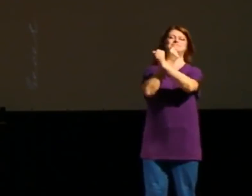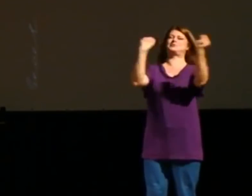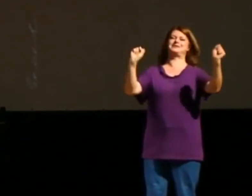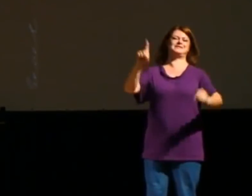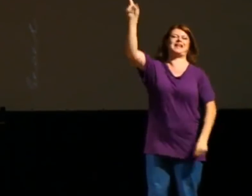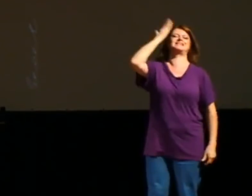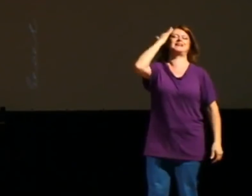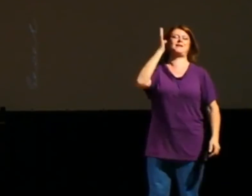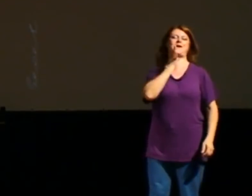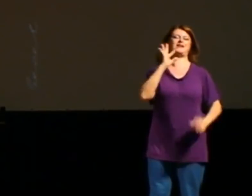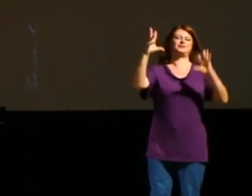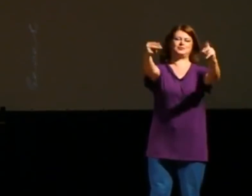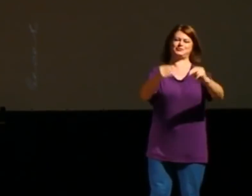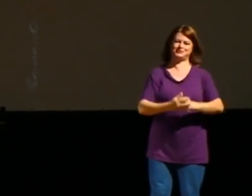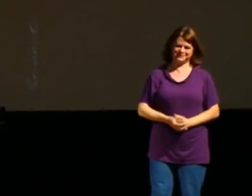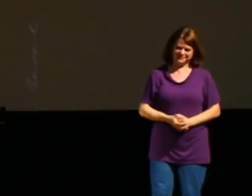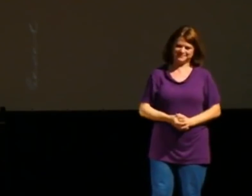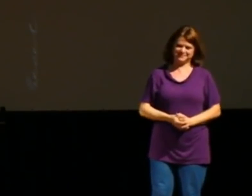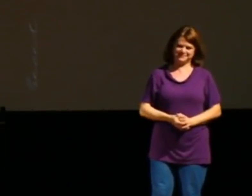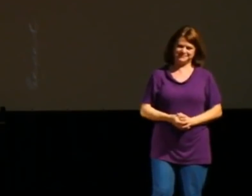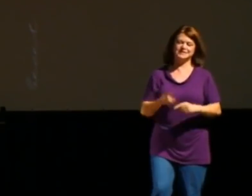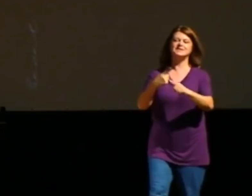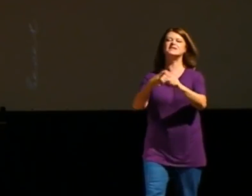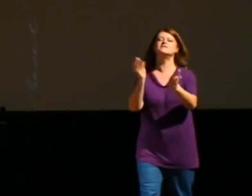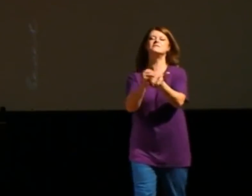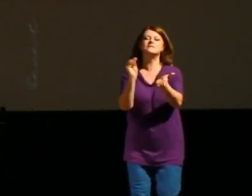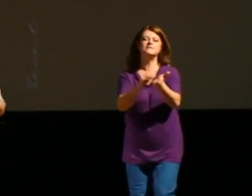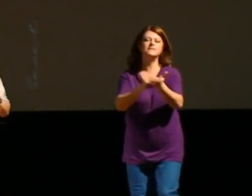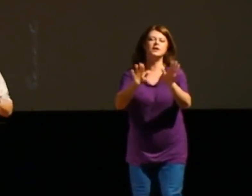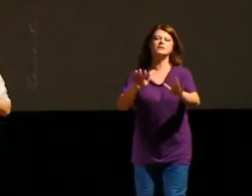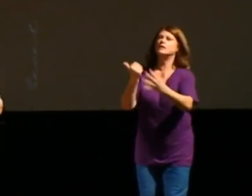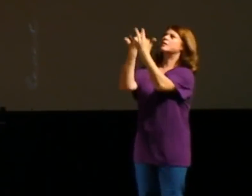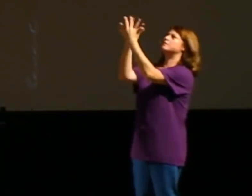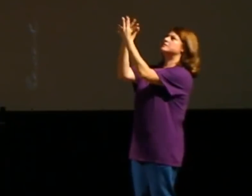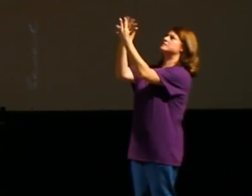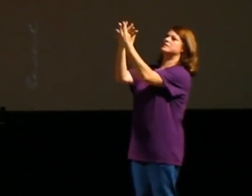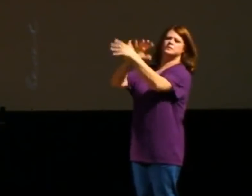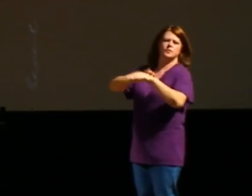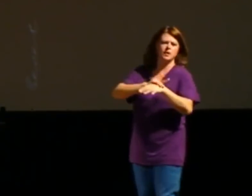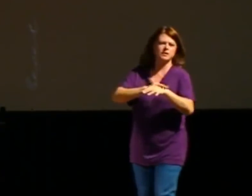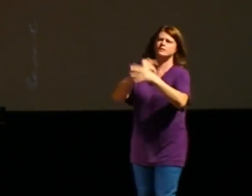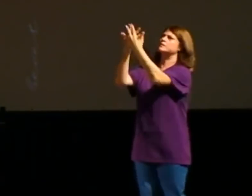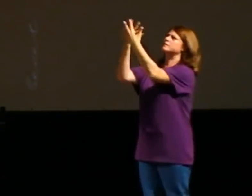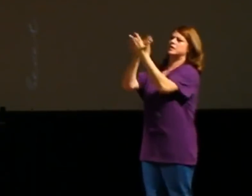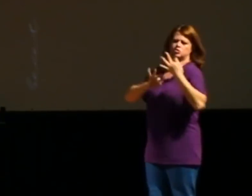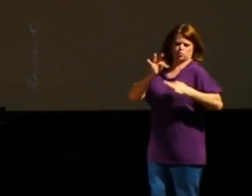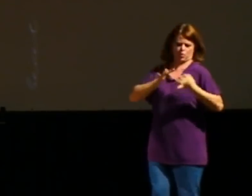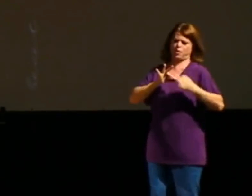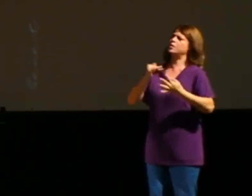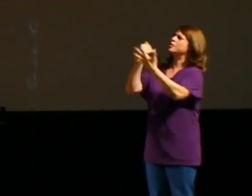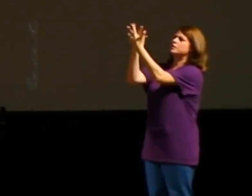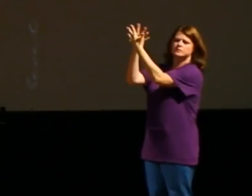não confessamos, então, as nossas doenças, as nossas dores, as nossas infecções, os nossos